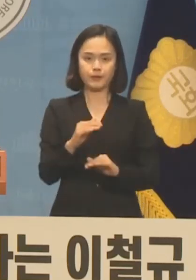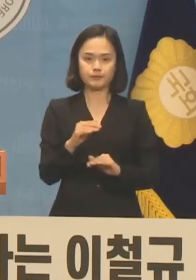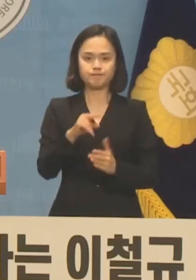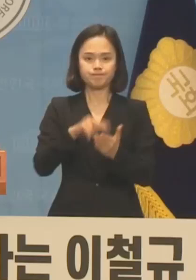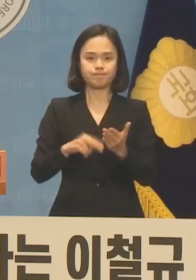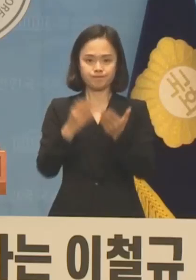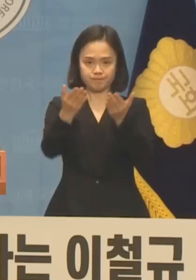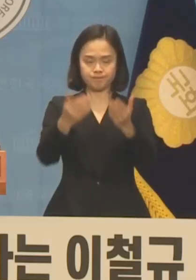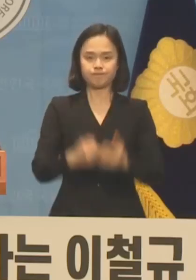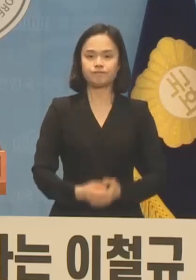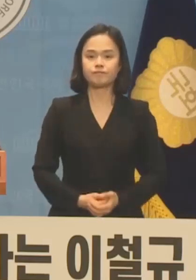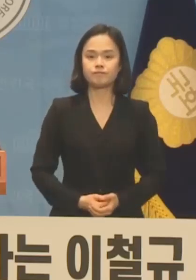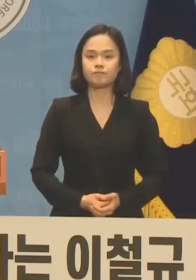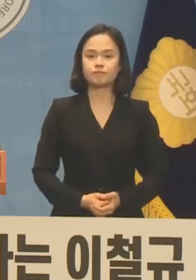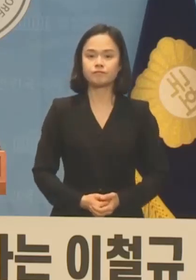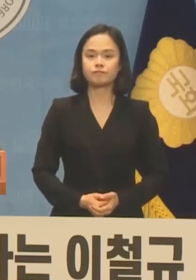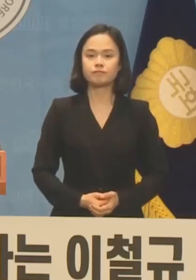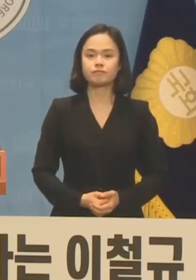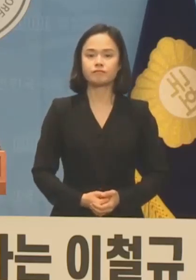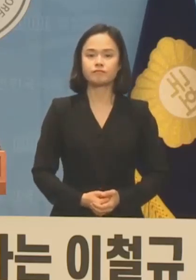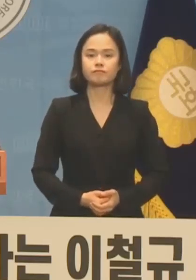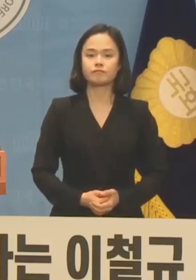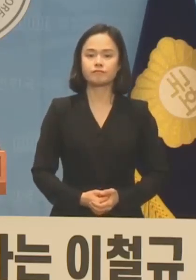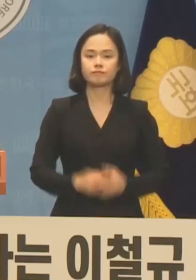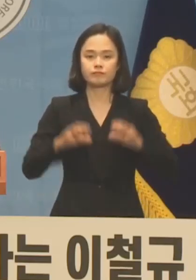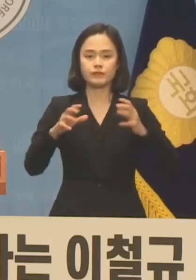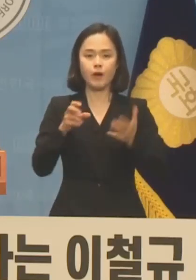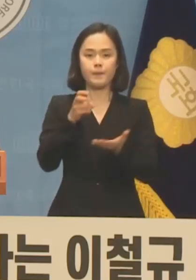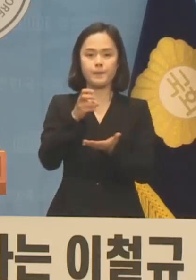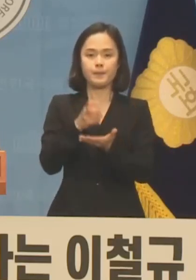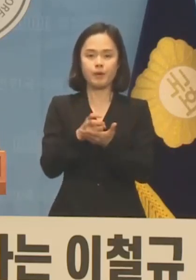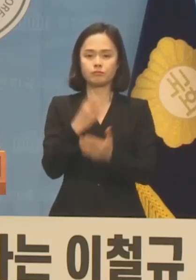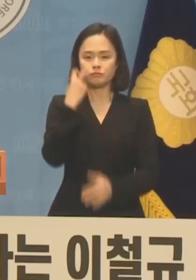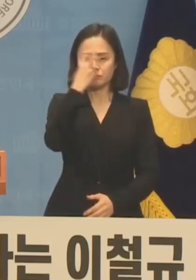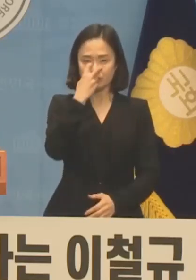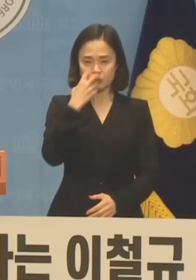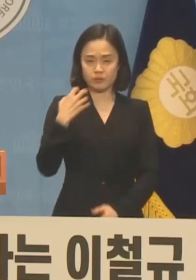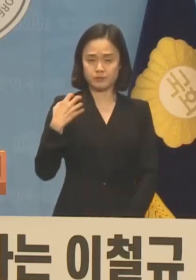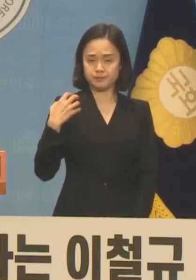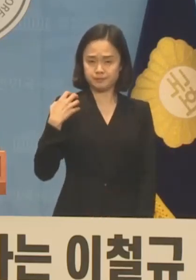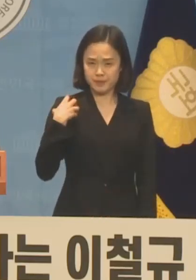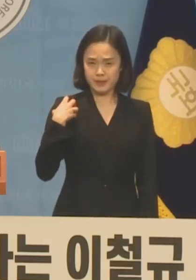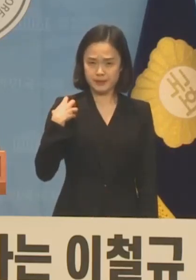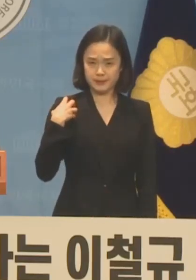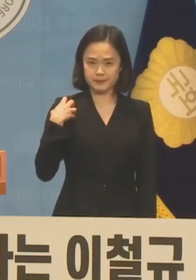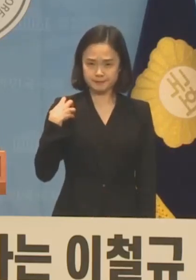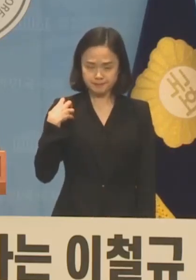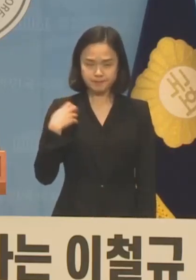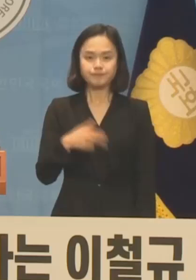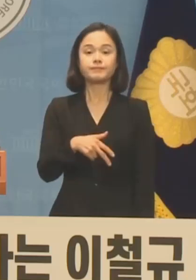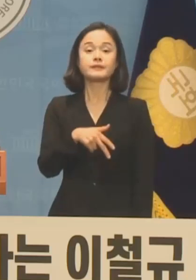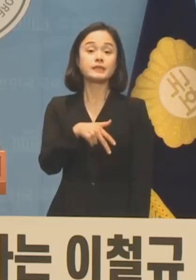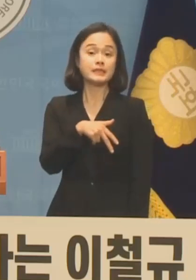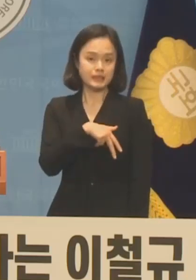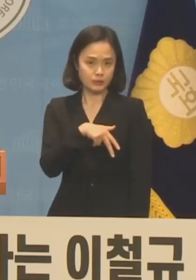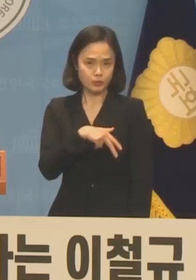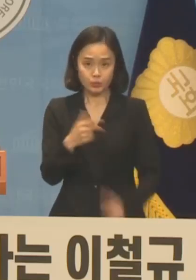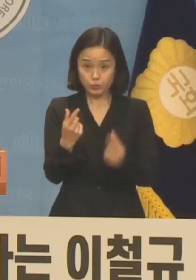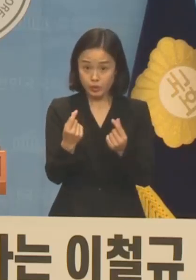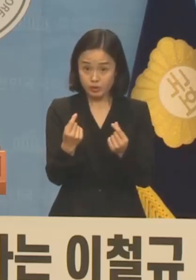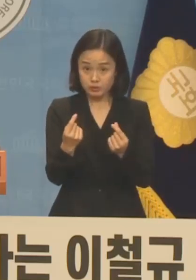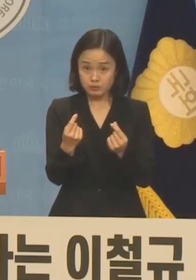기자회견문. 그 누구보다 헌법 수호의 책무가 있는 개별 헌법기관인 국회의원이